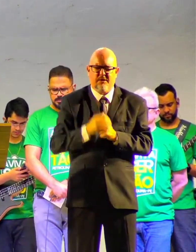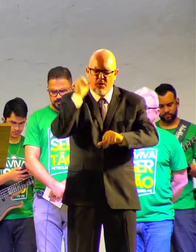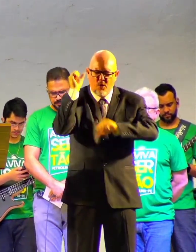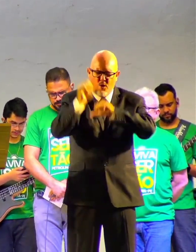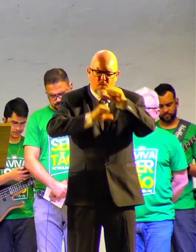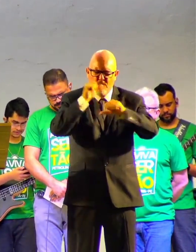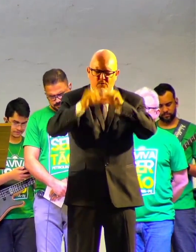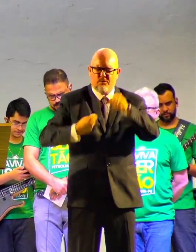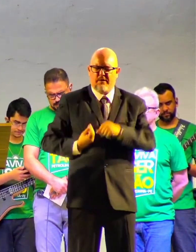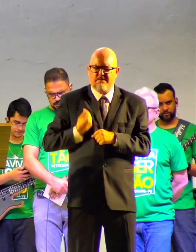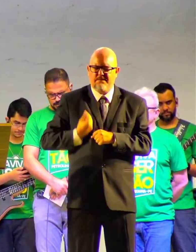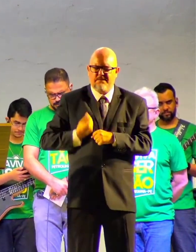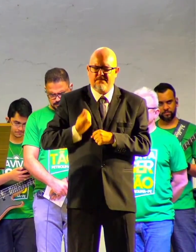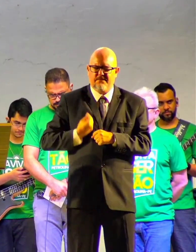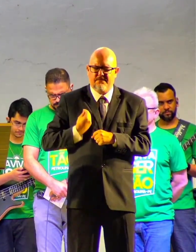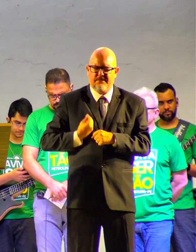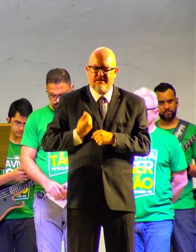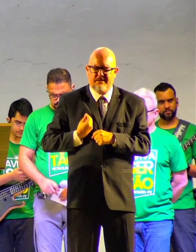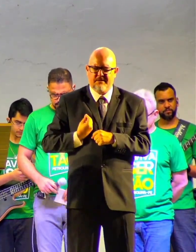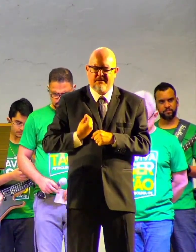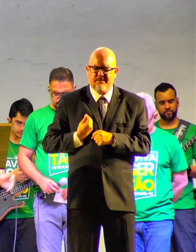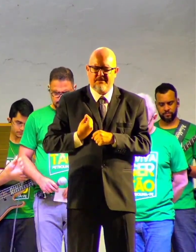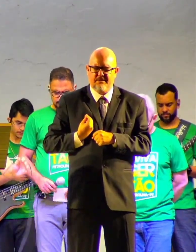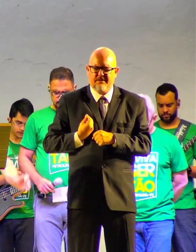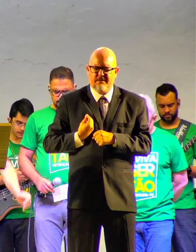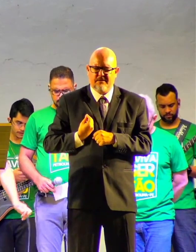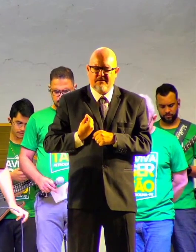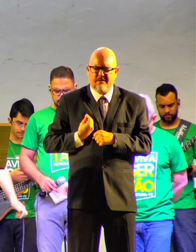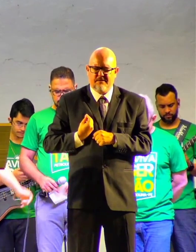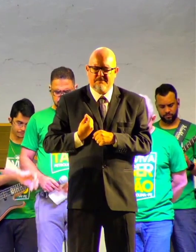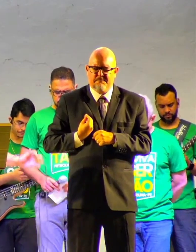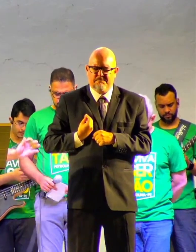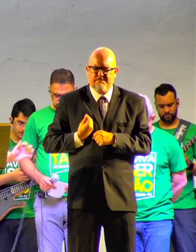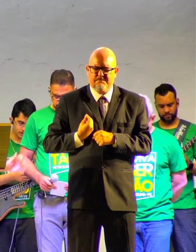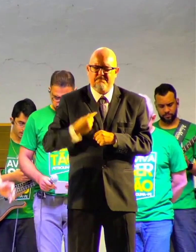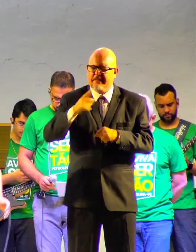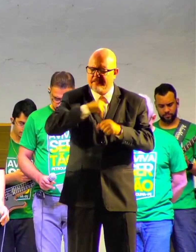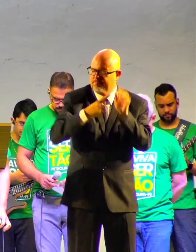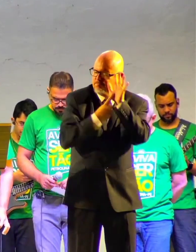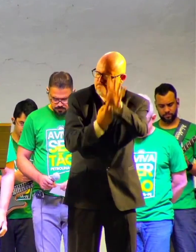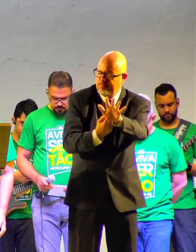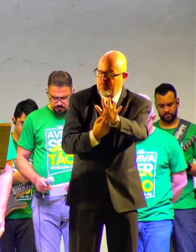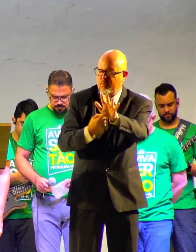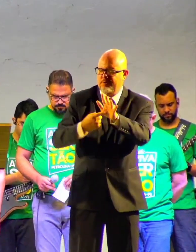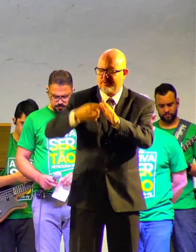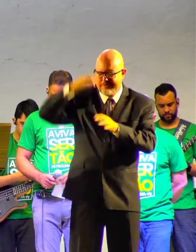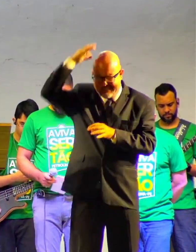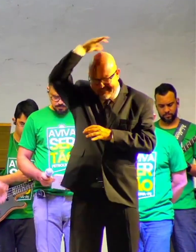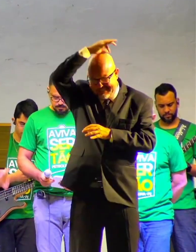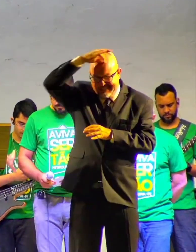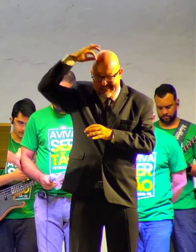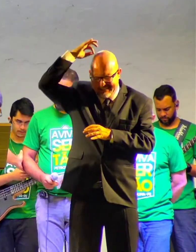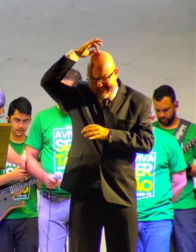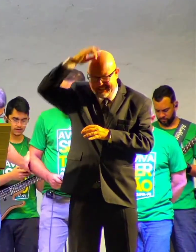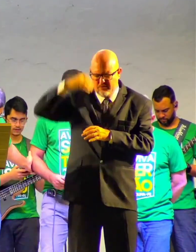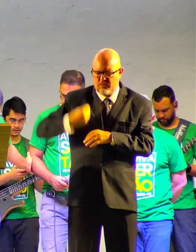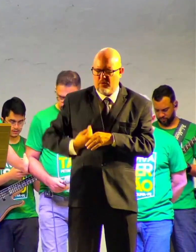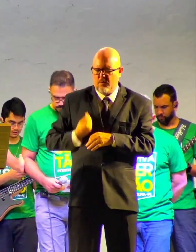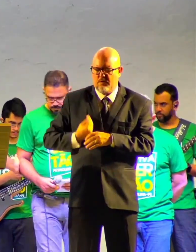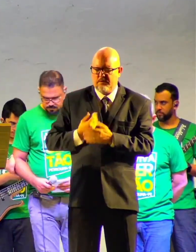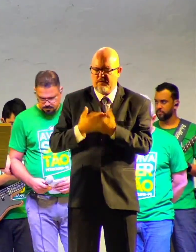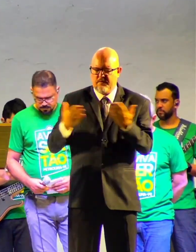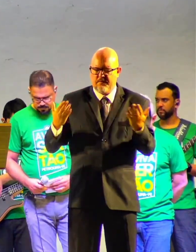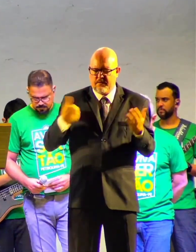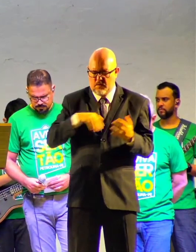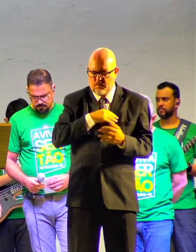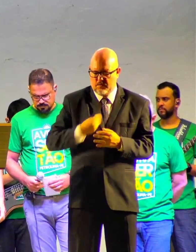remova as cinzas, Senhor, inflama as brasas, acenda um fogo santo em nosso coração,